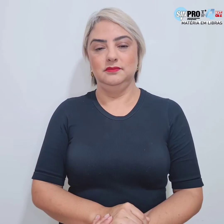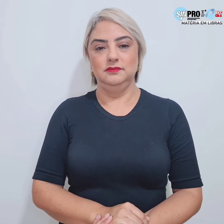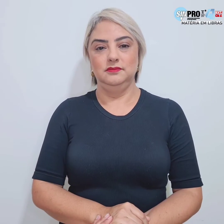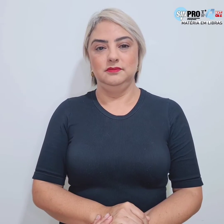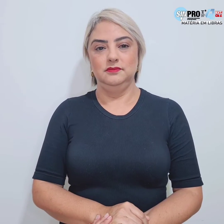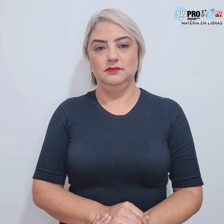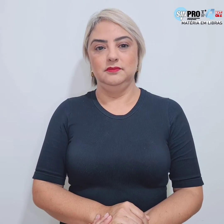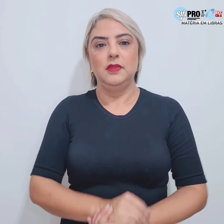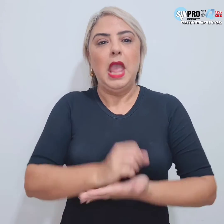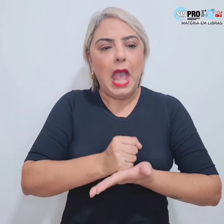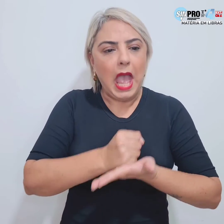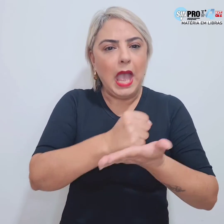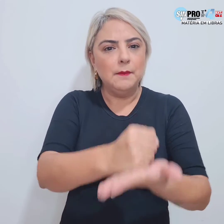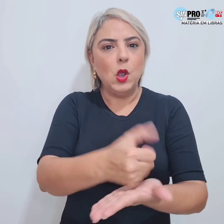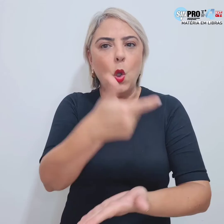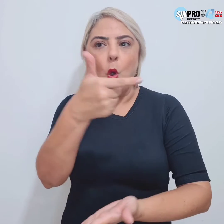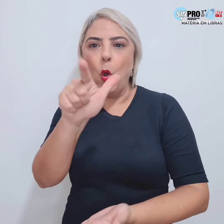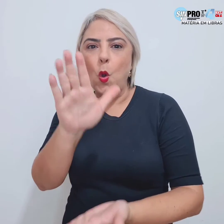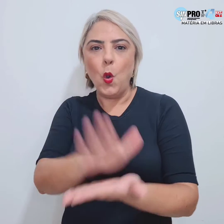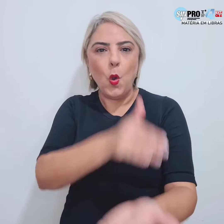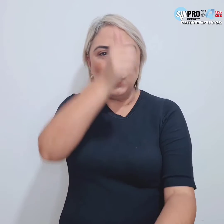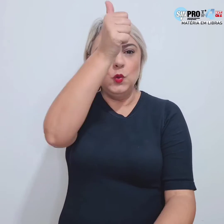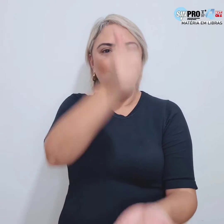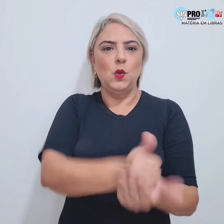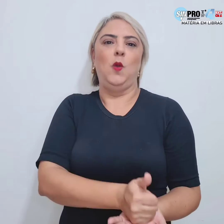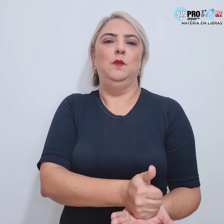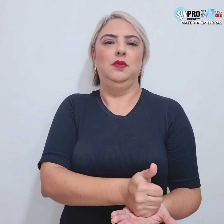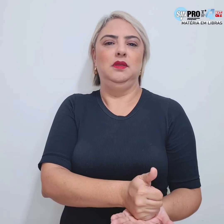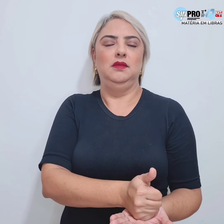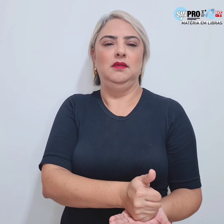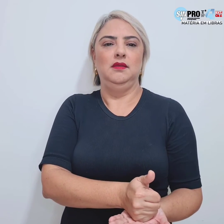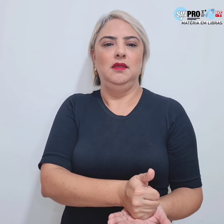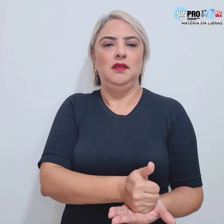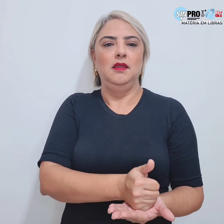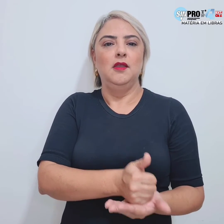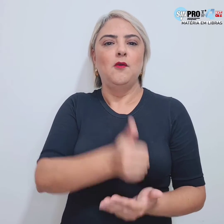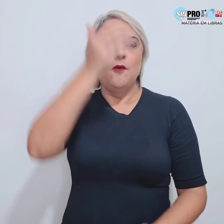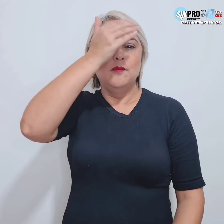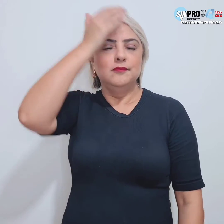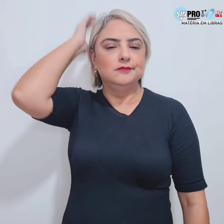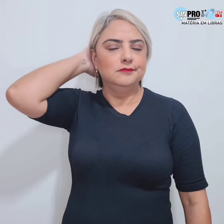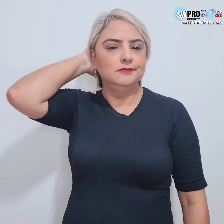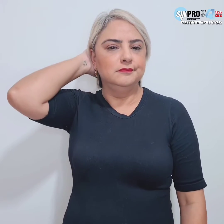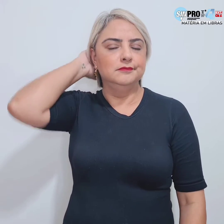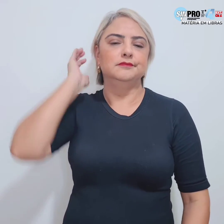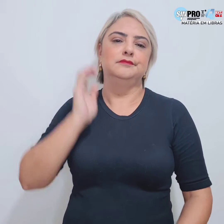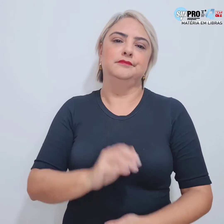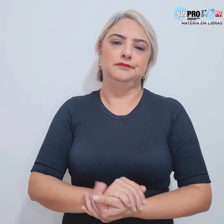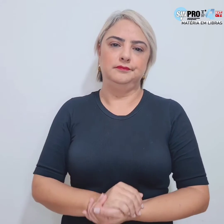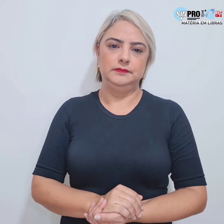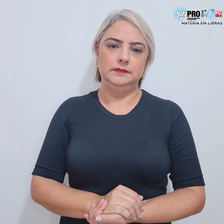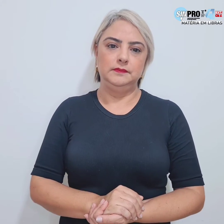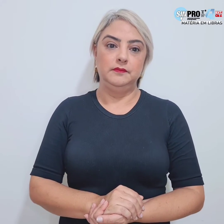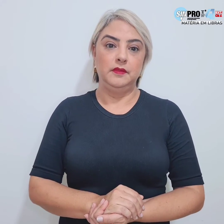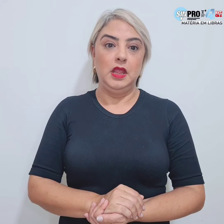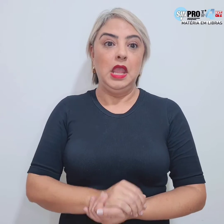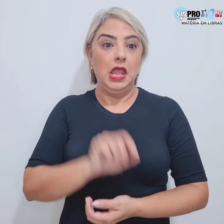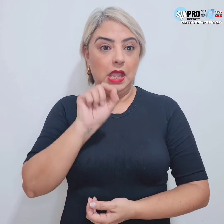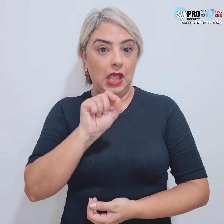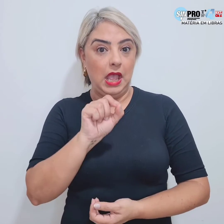Apoiou outro golpe de Estado com Michel Temer, MDB, exigindo a queda